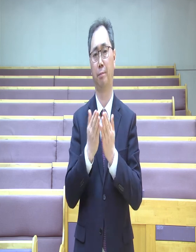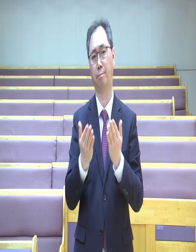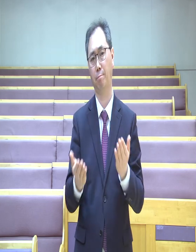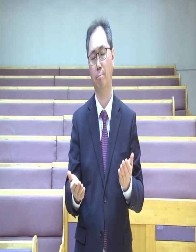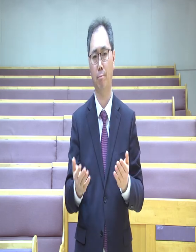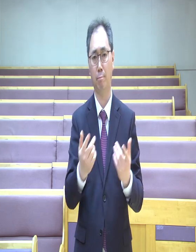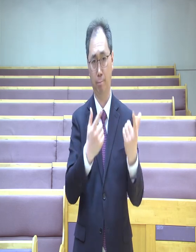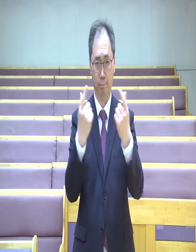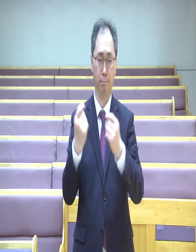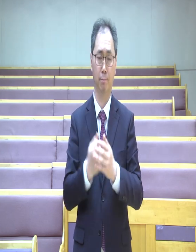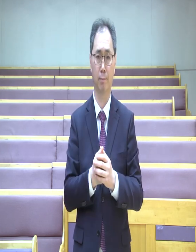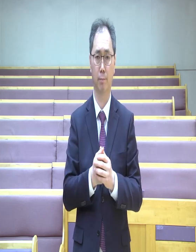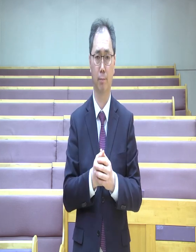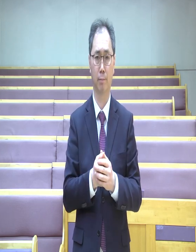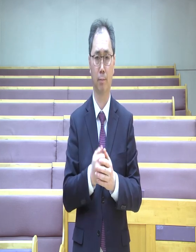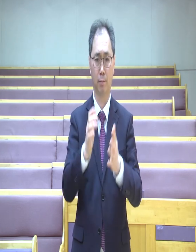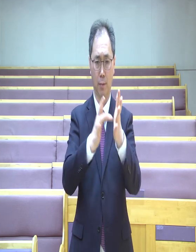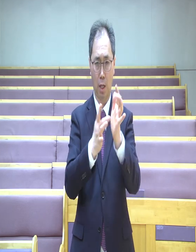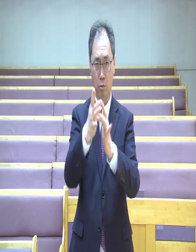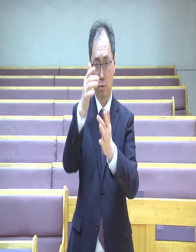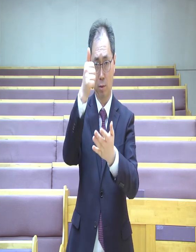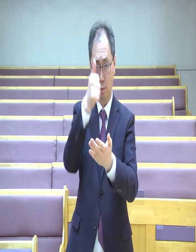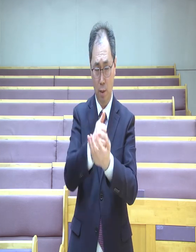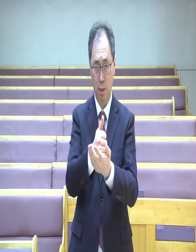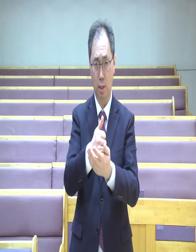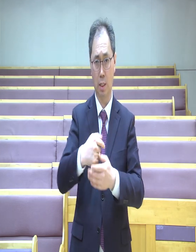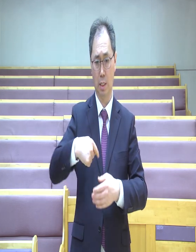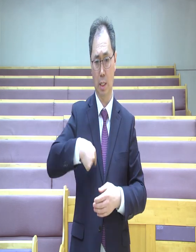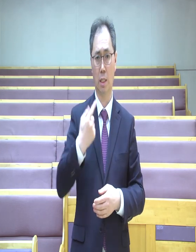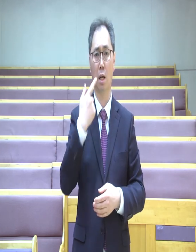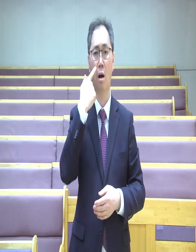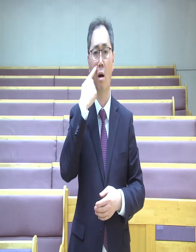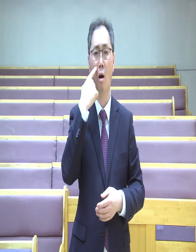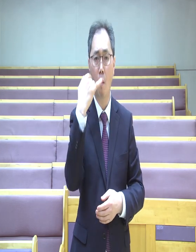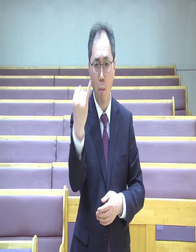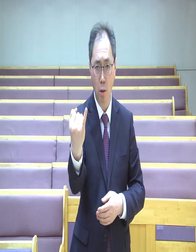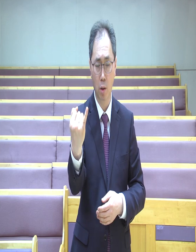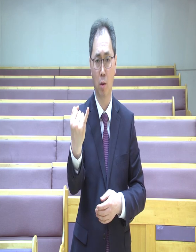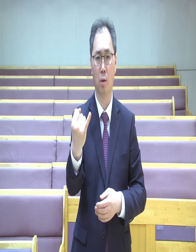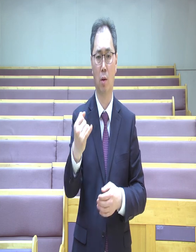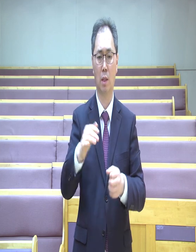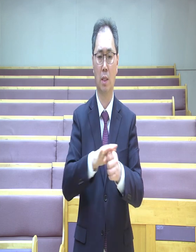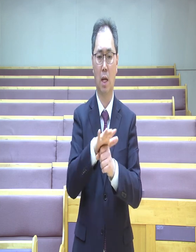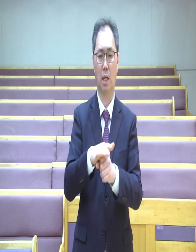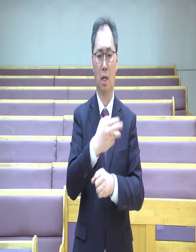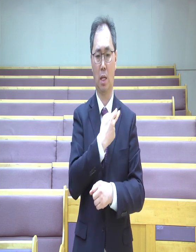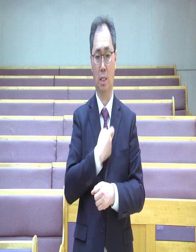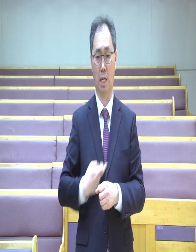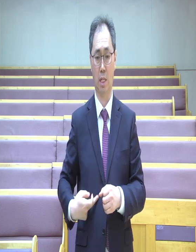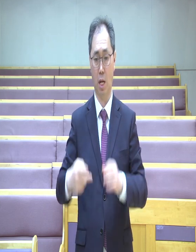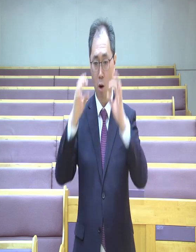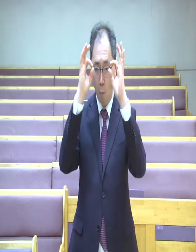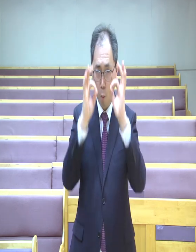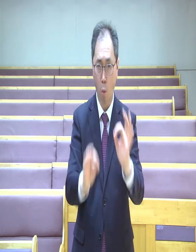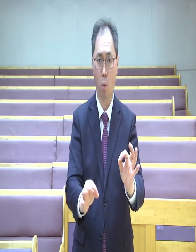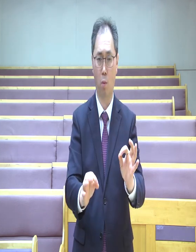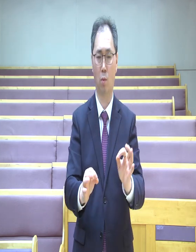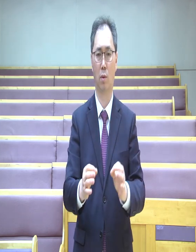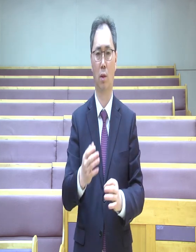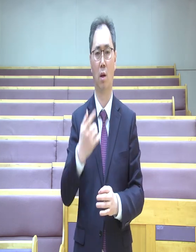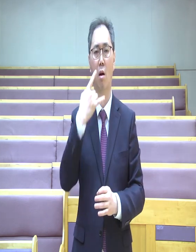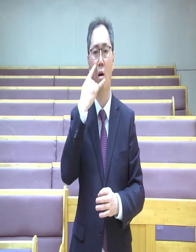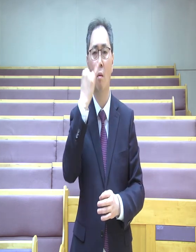26절, 27절입니다. 시작. 예수께서 자기의 어머니와 사랑하시는 제자가 곁에 서 있는 것을